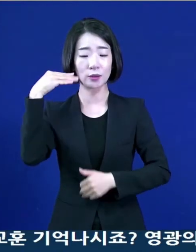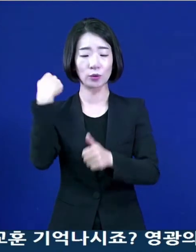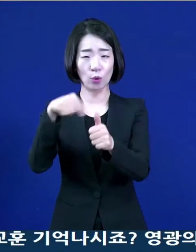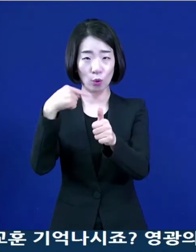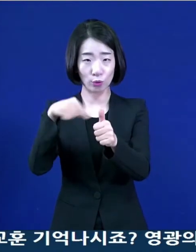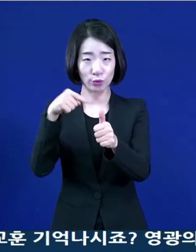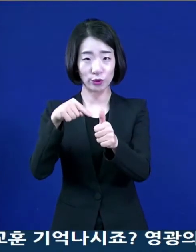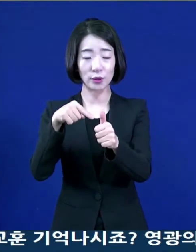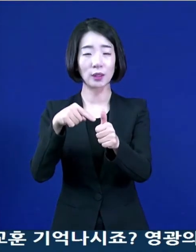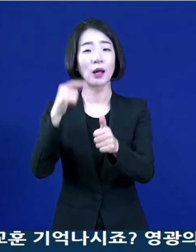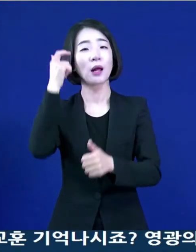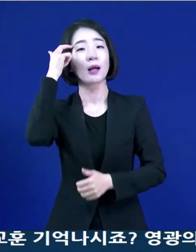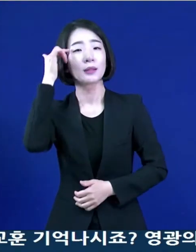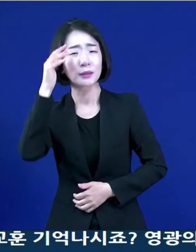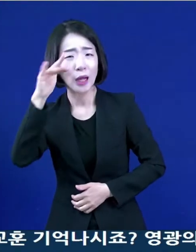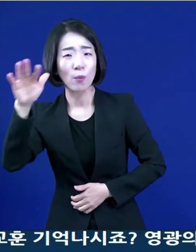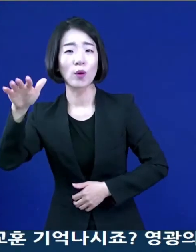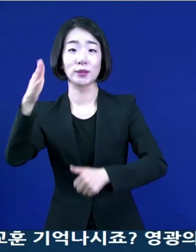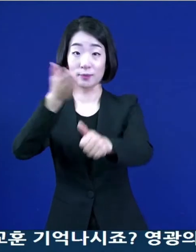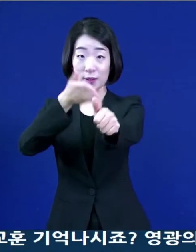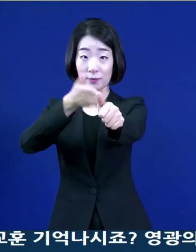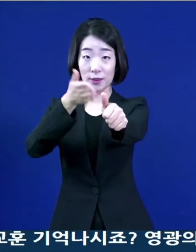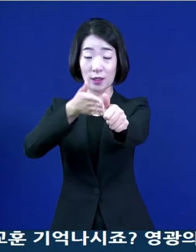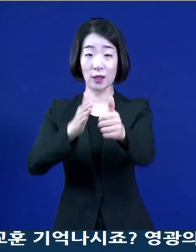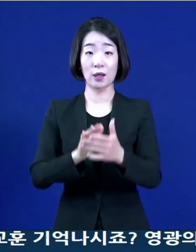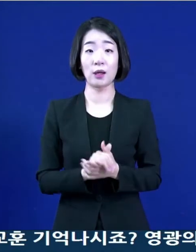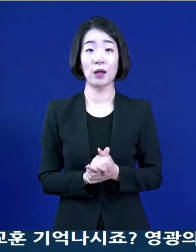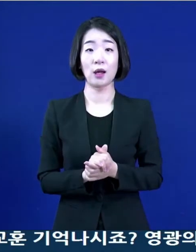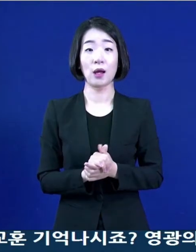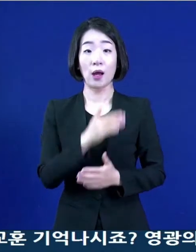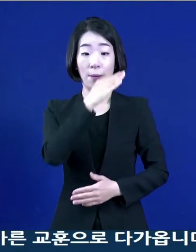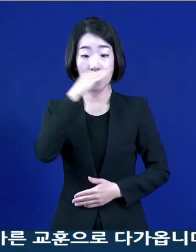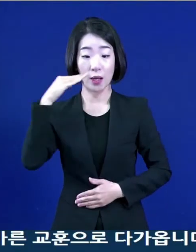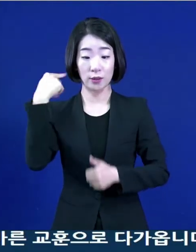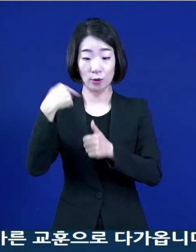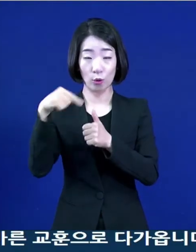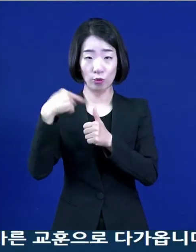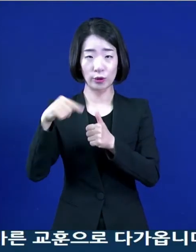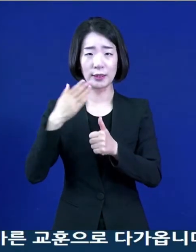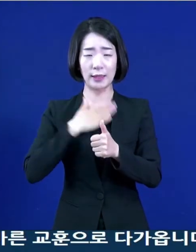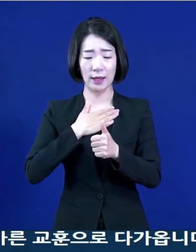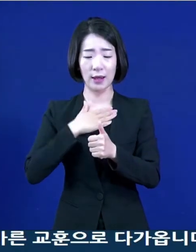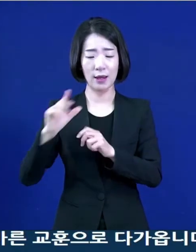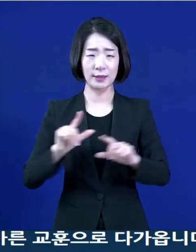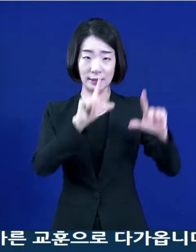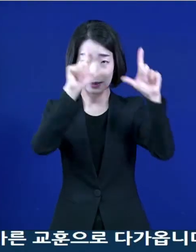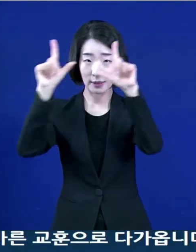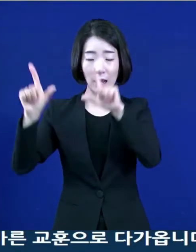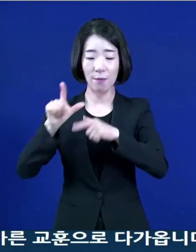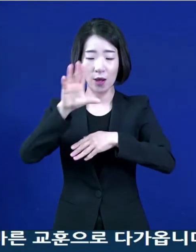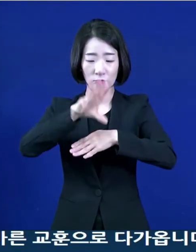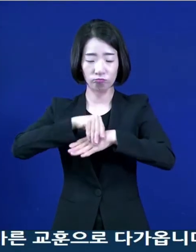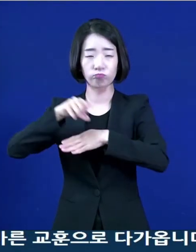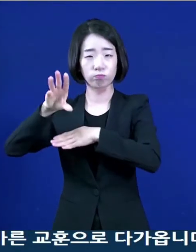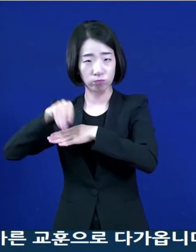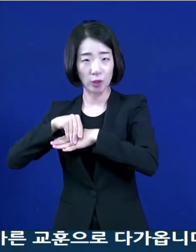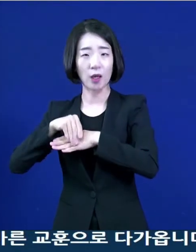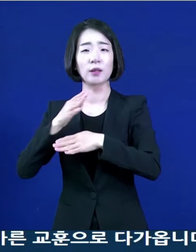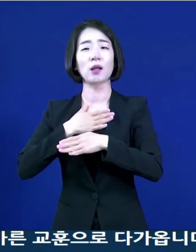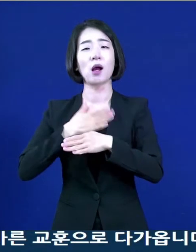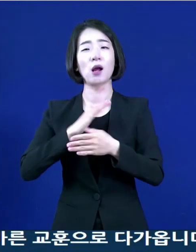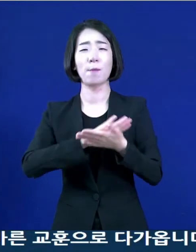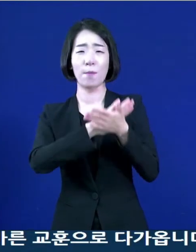이런 바른 교훈이 내 가까이 있어야 되는 거죠. 바른 교훈이 내 삶 속으로 스며들어서 나를 변화시켜야 되는 것이죠.